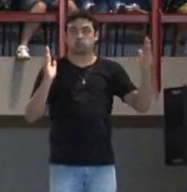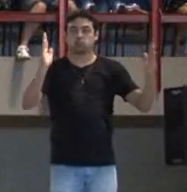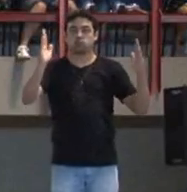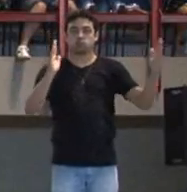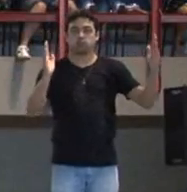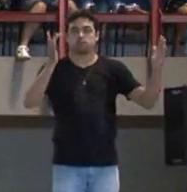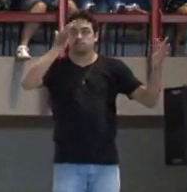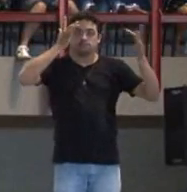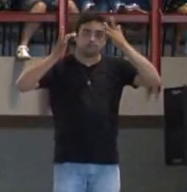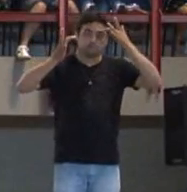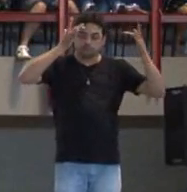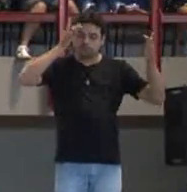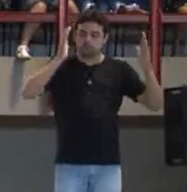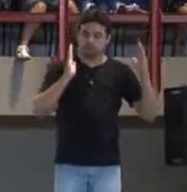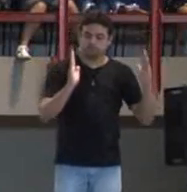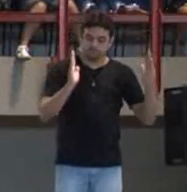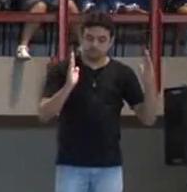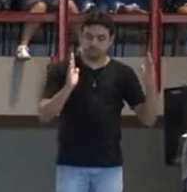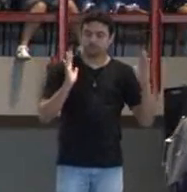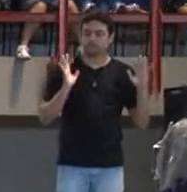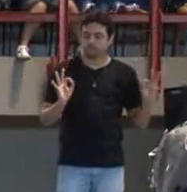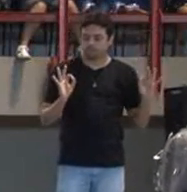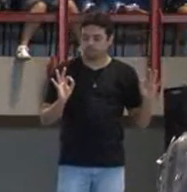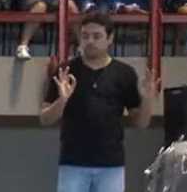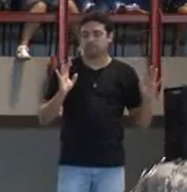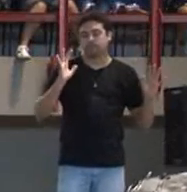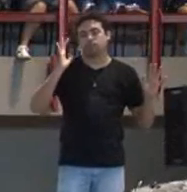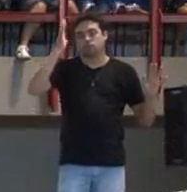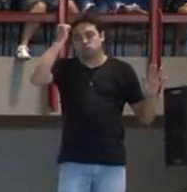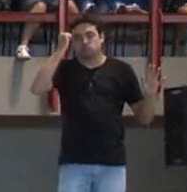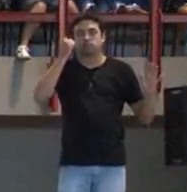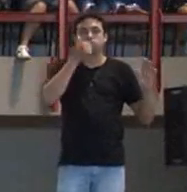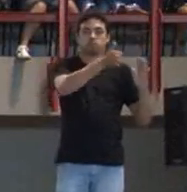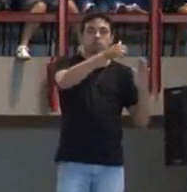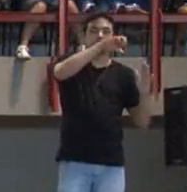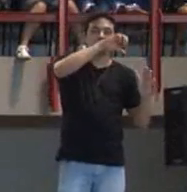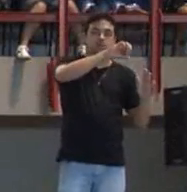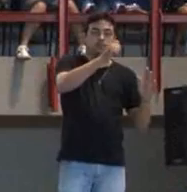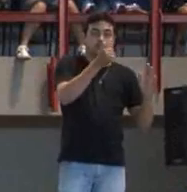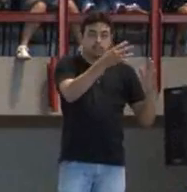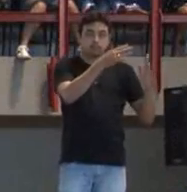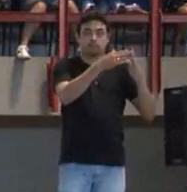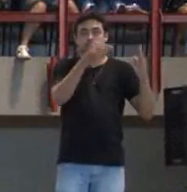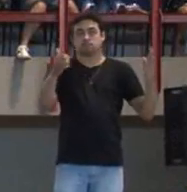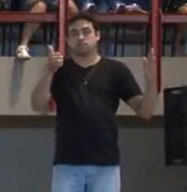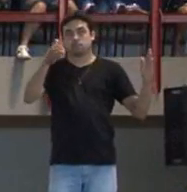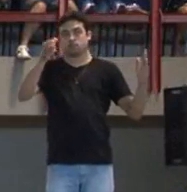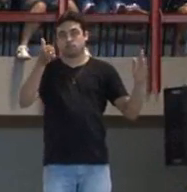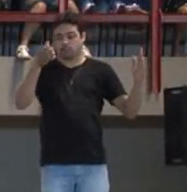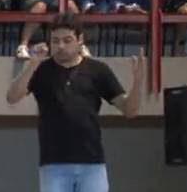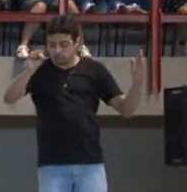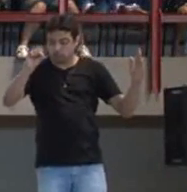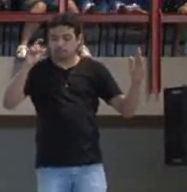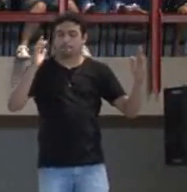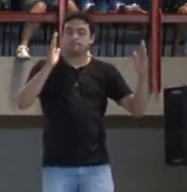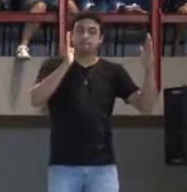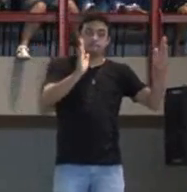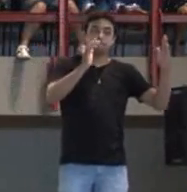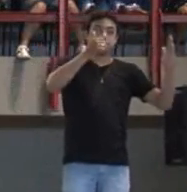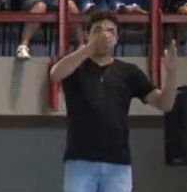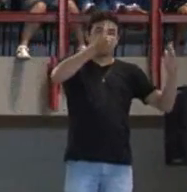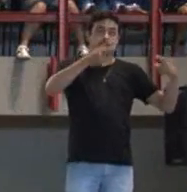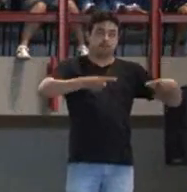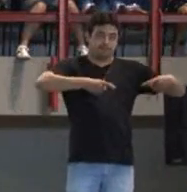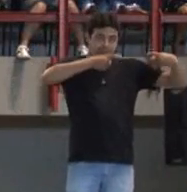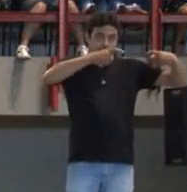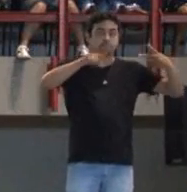importantes gente de guardar essas datas aí é chato mas é realmente algumas são necessárias primeira guerra e